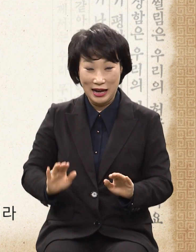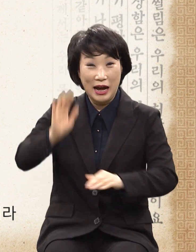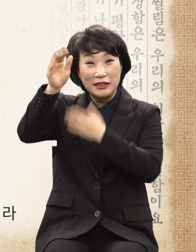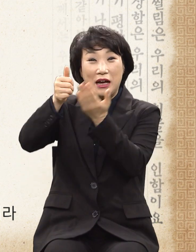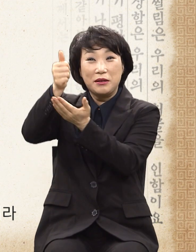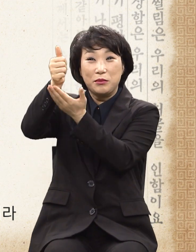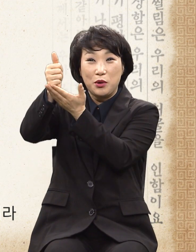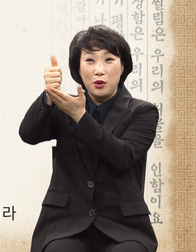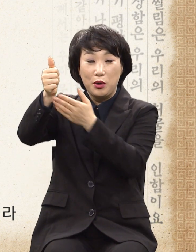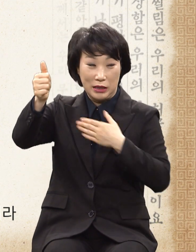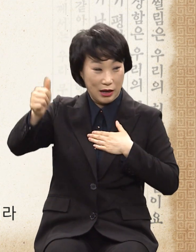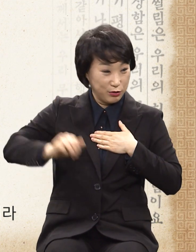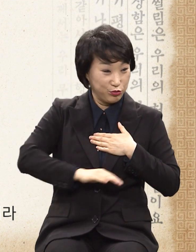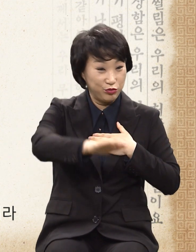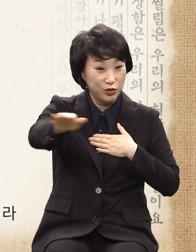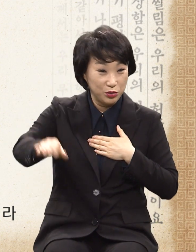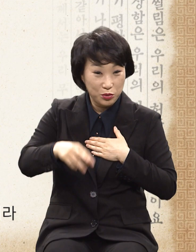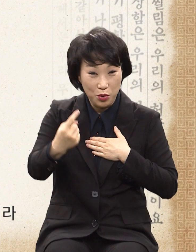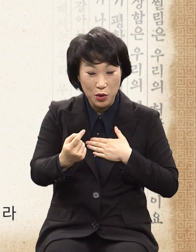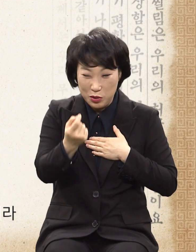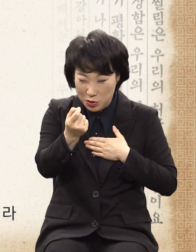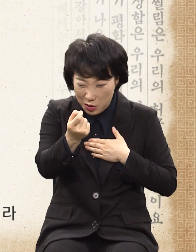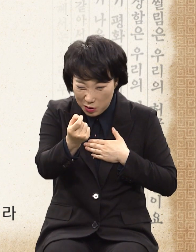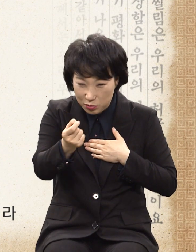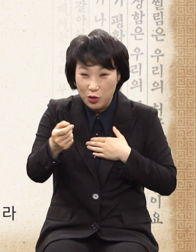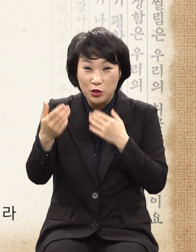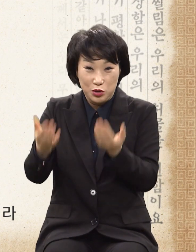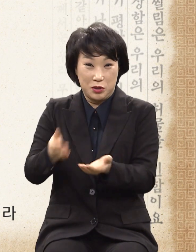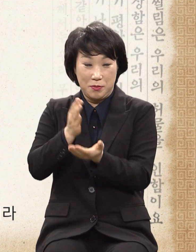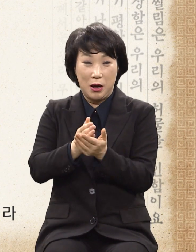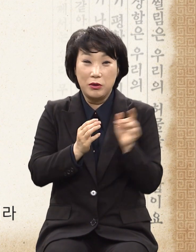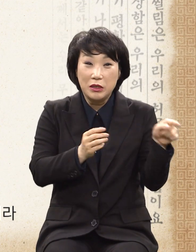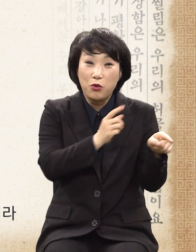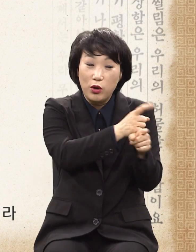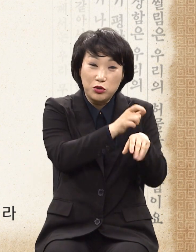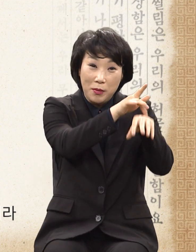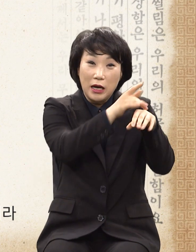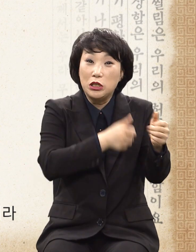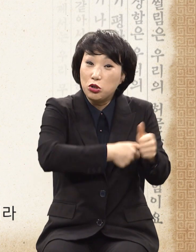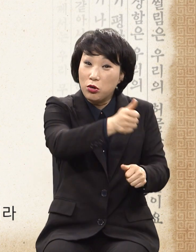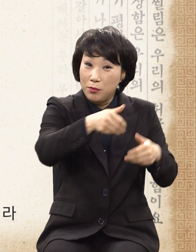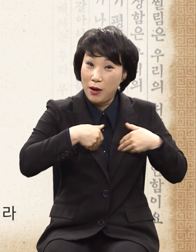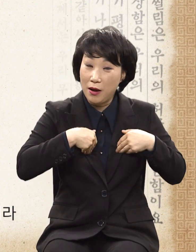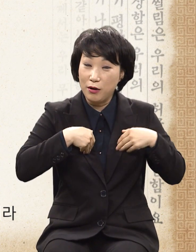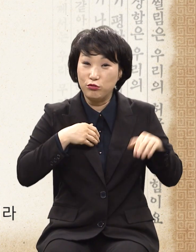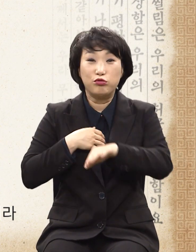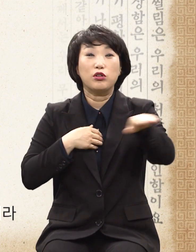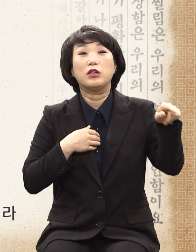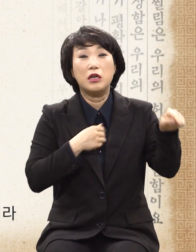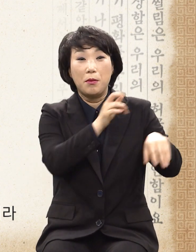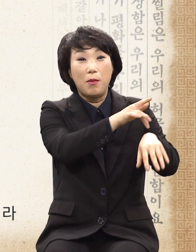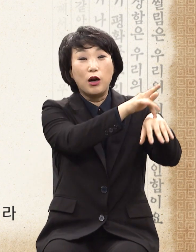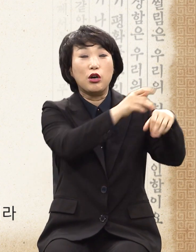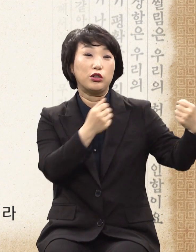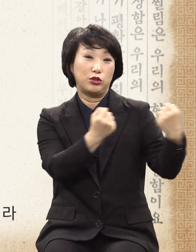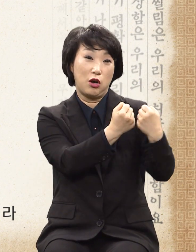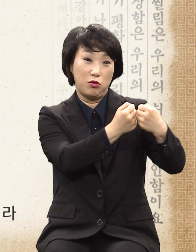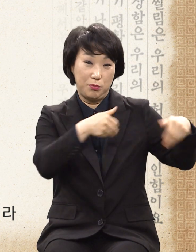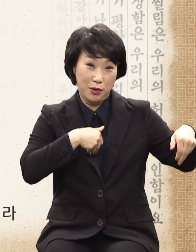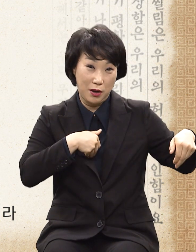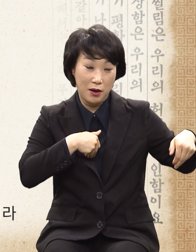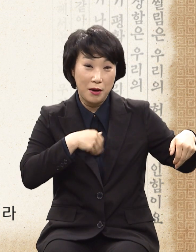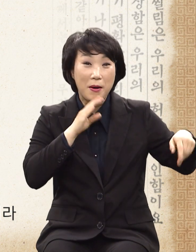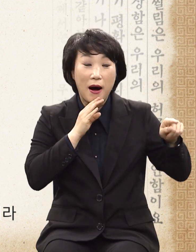하나님도 우리도 분초를 쉬지 않고 이놈을 이겨야 되고 우리는 정말로 싸워야 되고